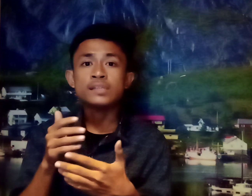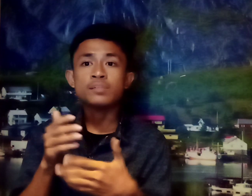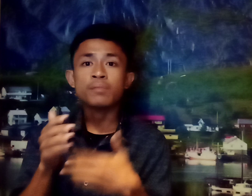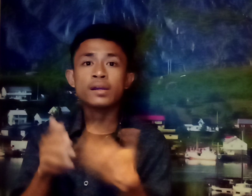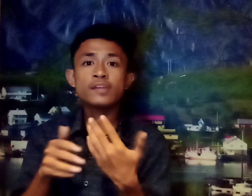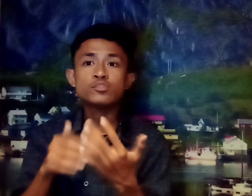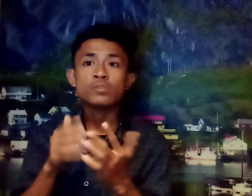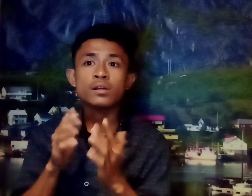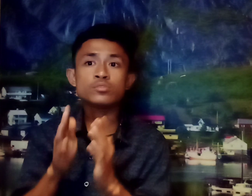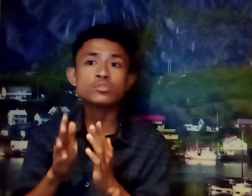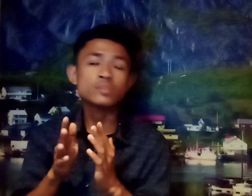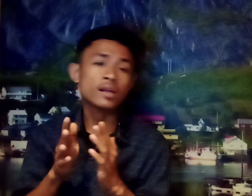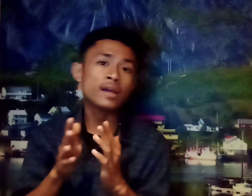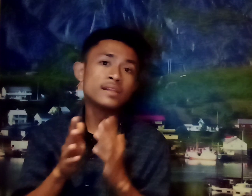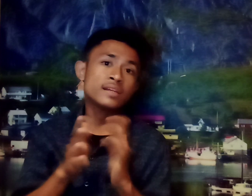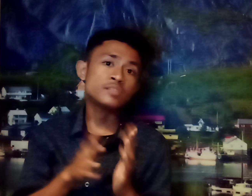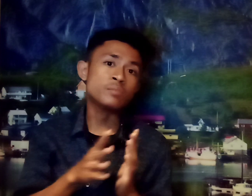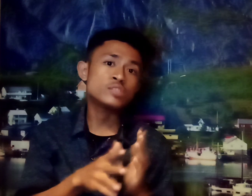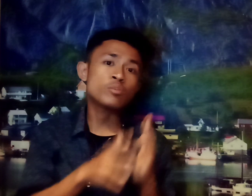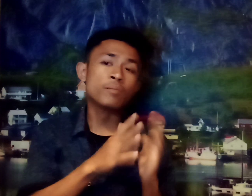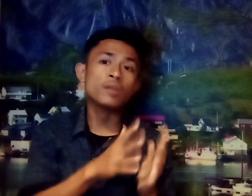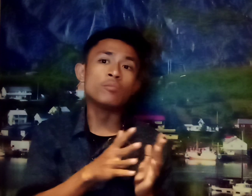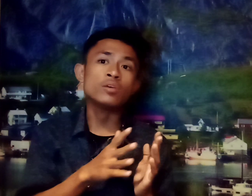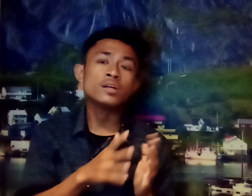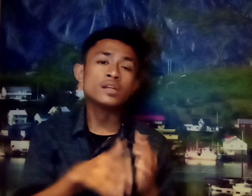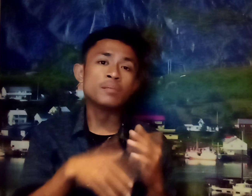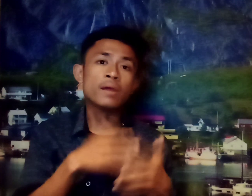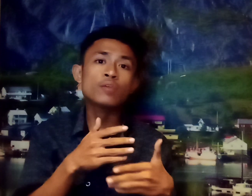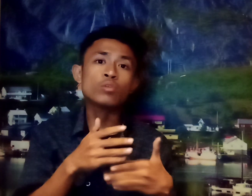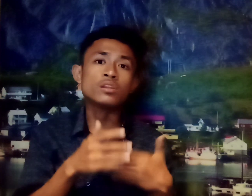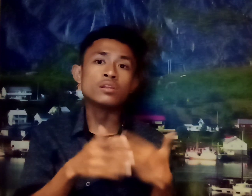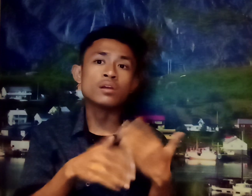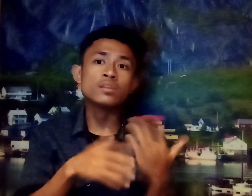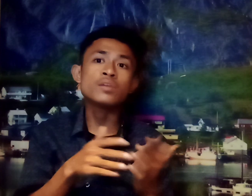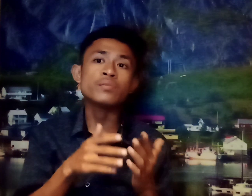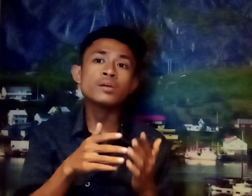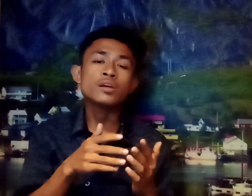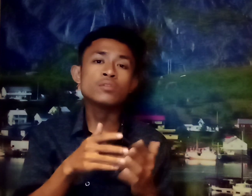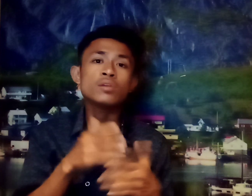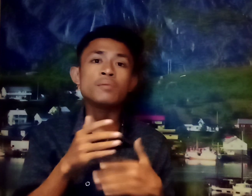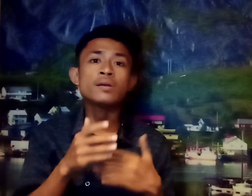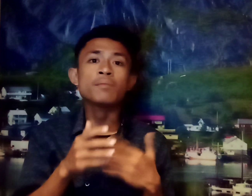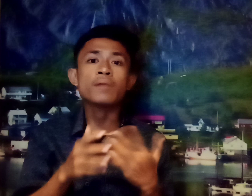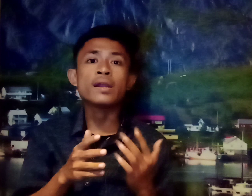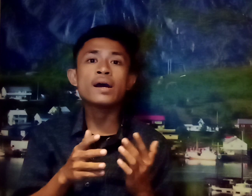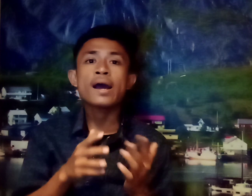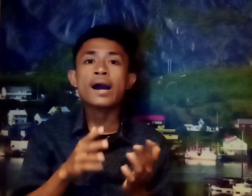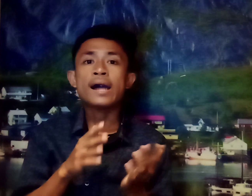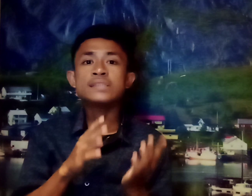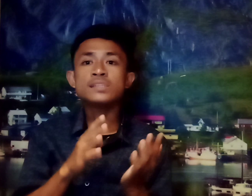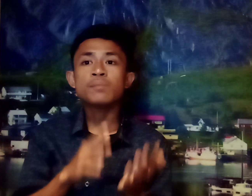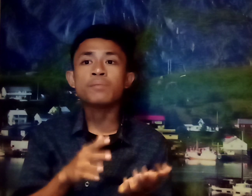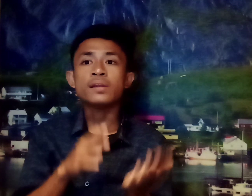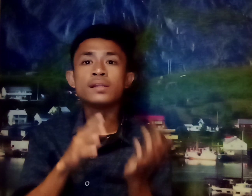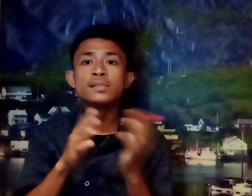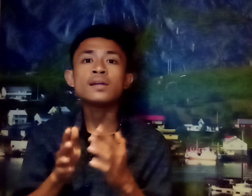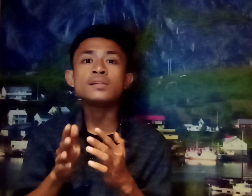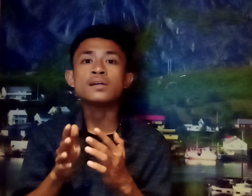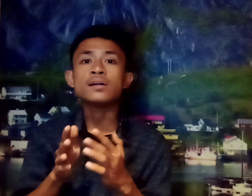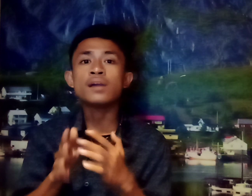penjelasan mengenai studi kasus realitas mahasiswa Playboy, di mana kuantitatif itu lebih kepada hasil penelitiannya